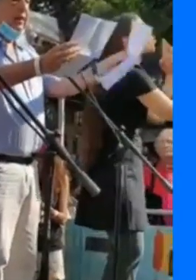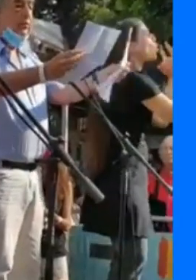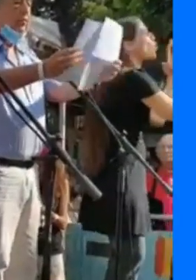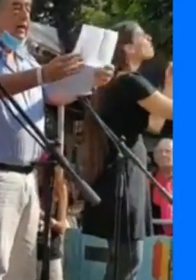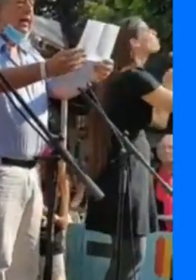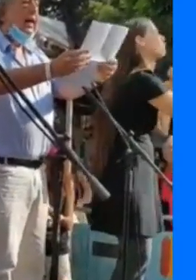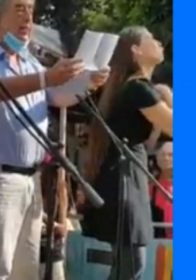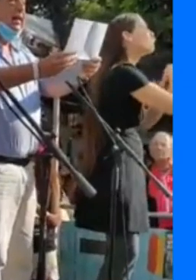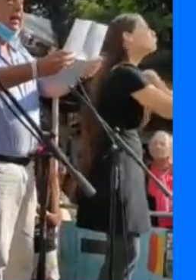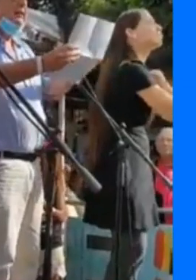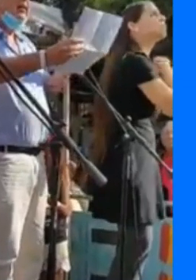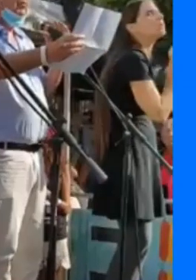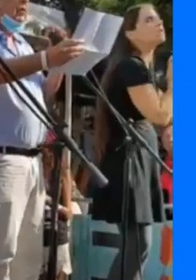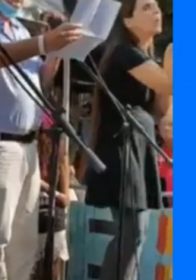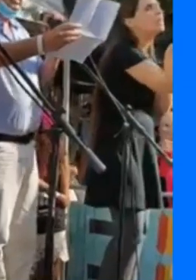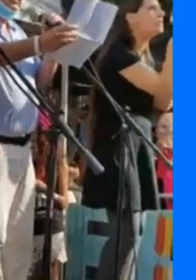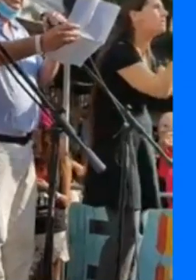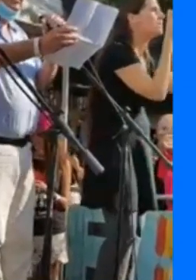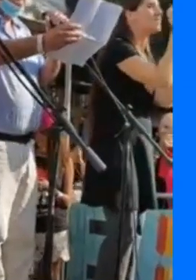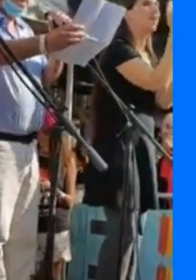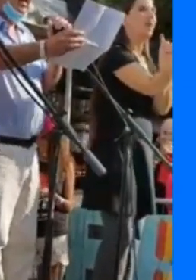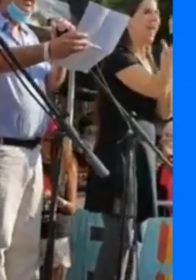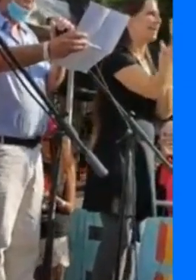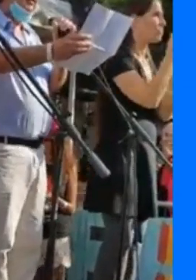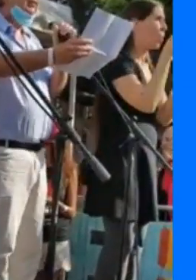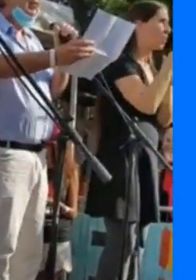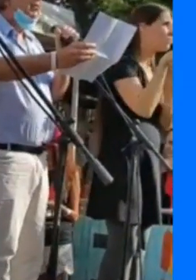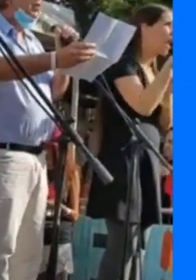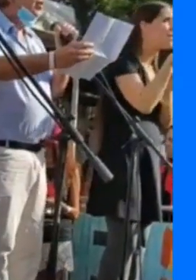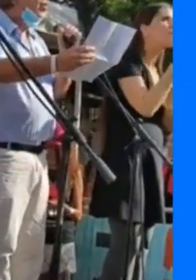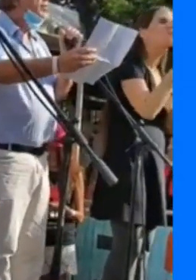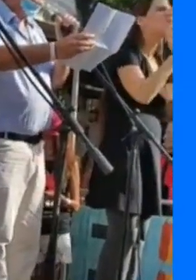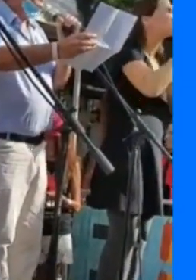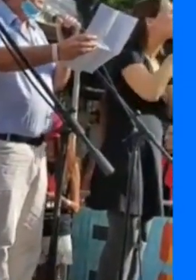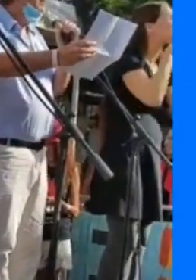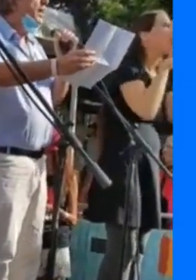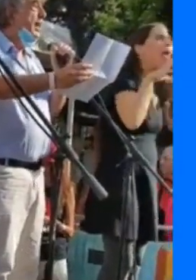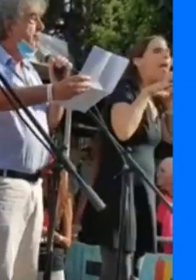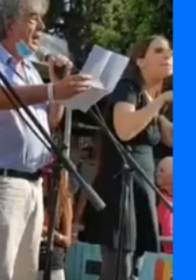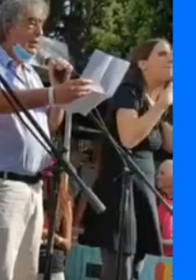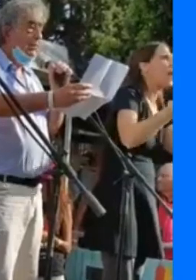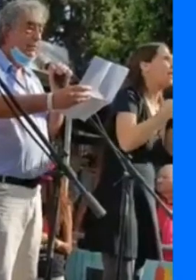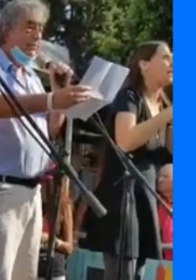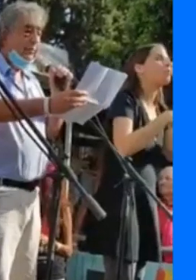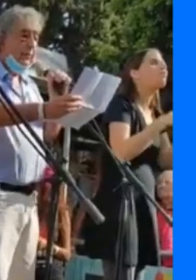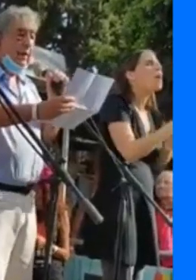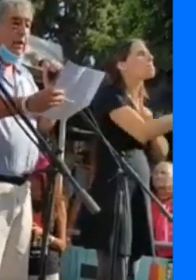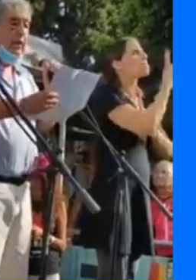פרט כמובן לכמה יחידים, הכנסת מלאת פחדים וממלאה פי המים.